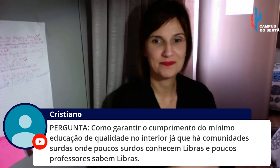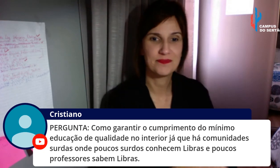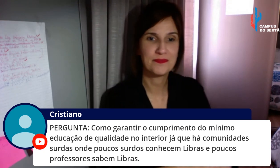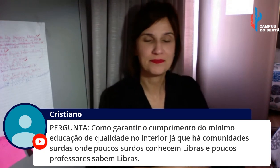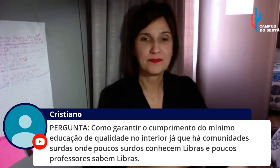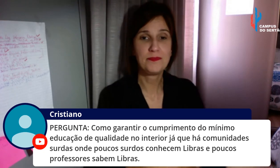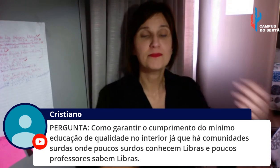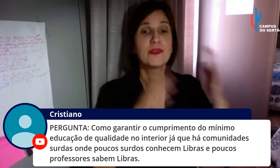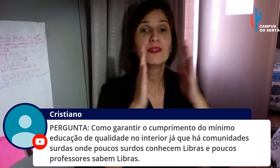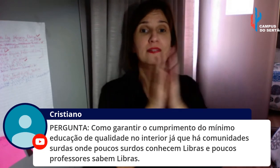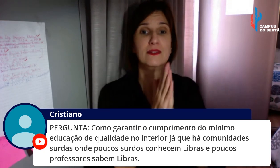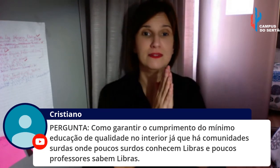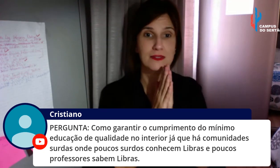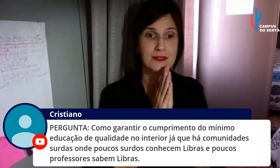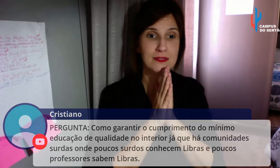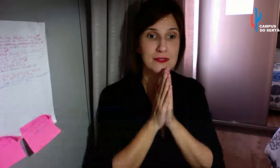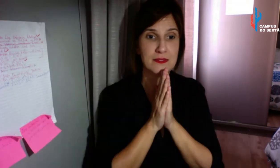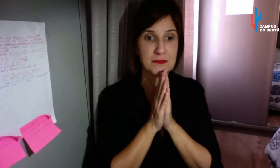Essa é uma pergunta bastante complexa.